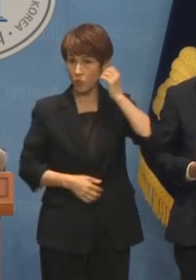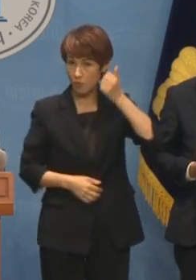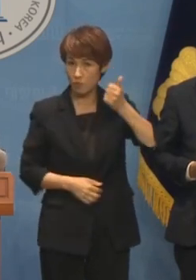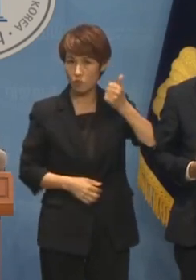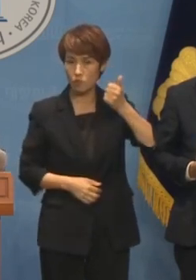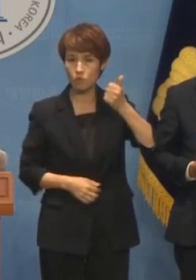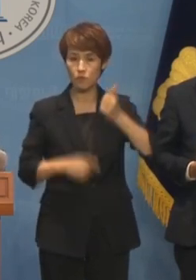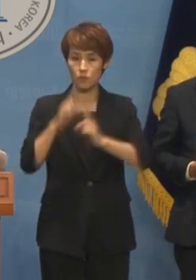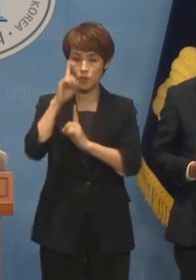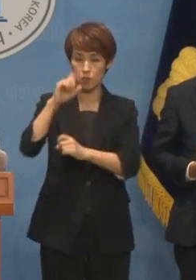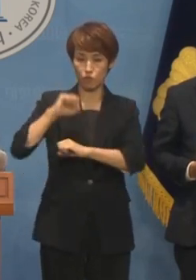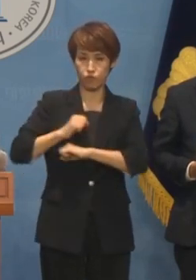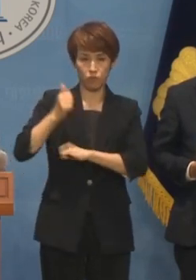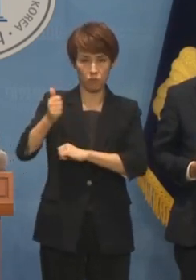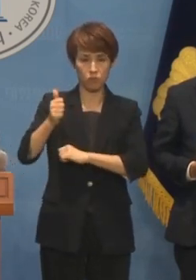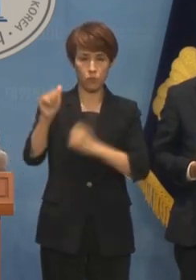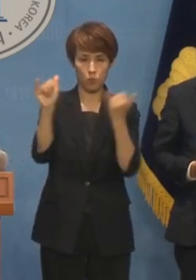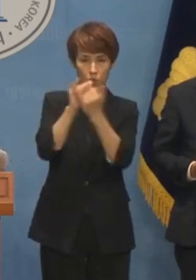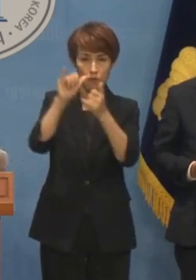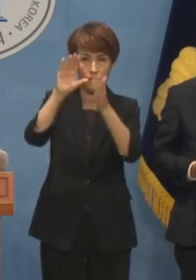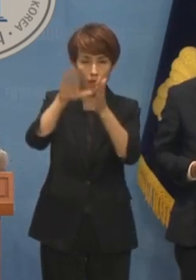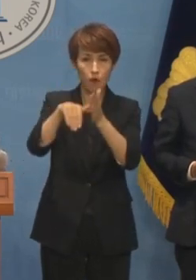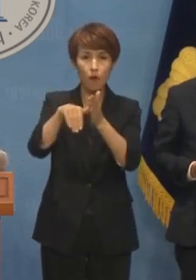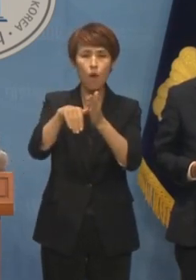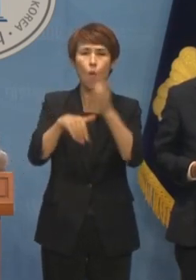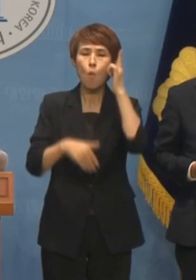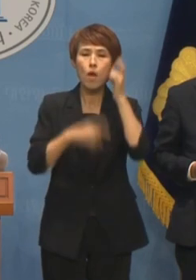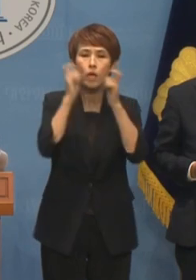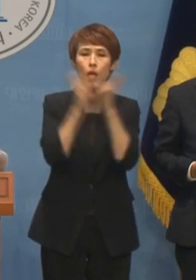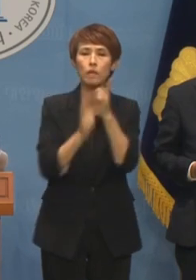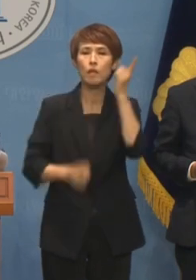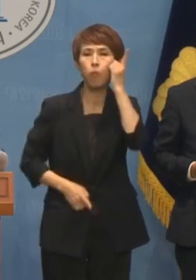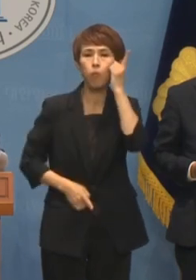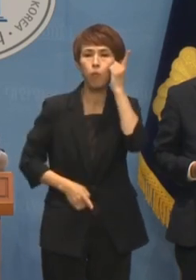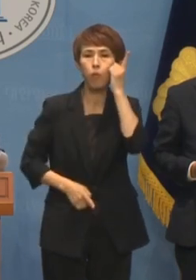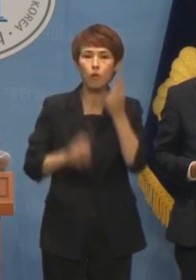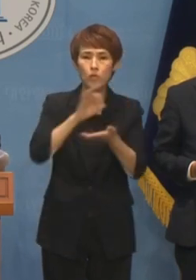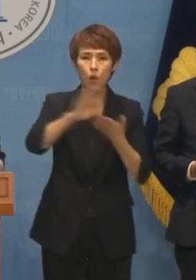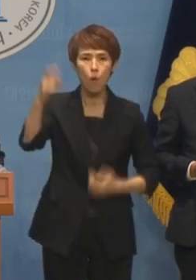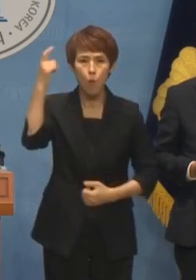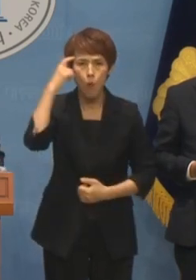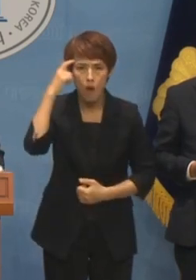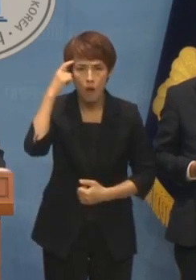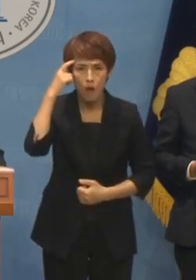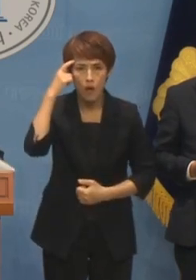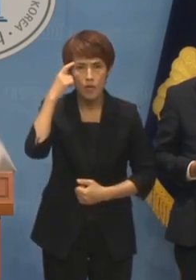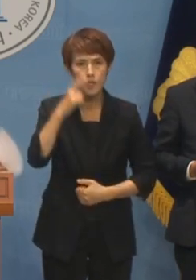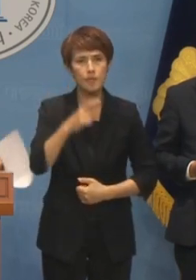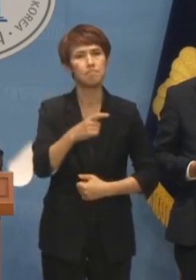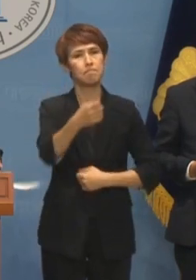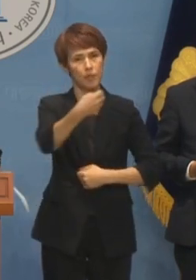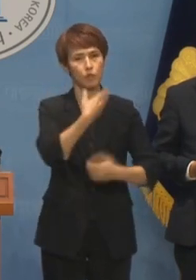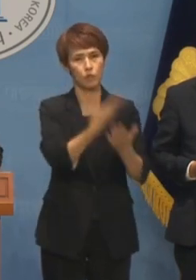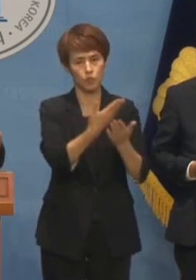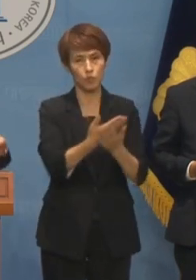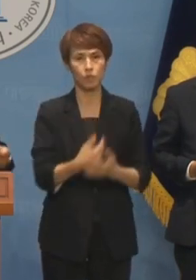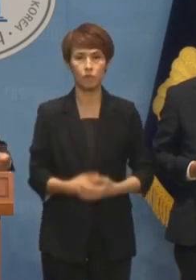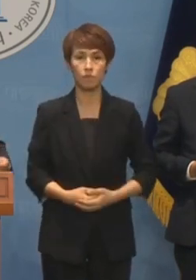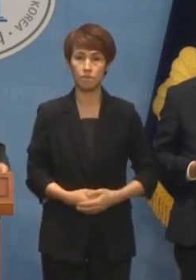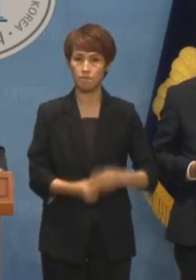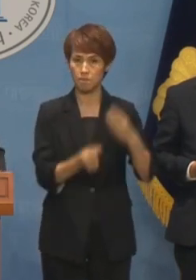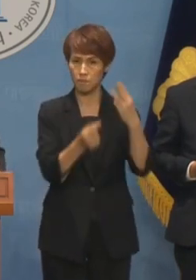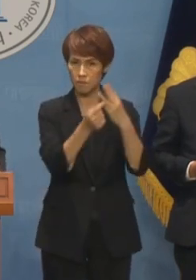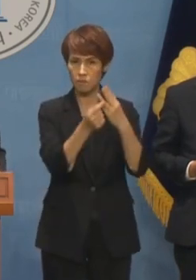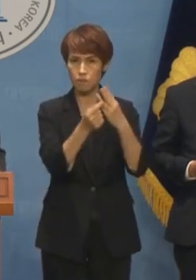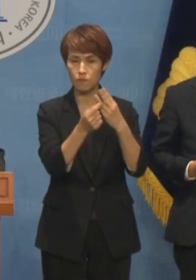대통령은 이종섭 장관과 통화 시 왜 개인 휴대폰을 쓴 것인지 밝히십시오.